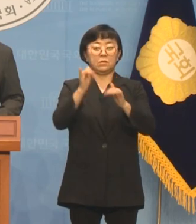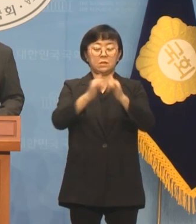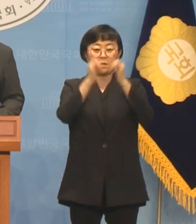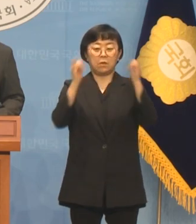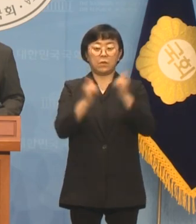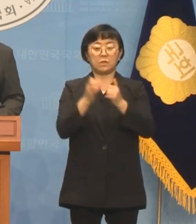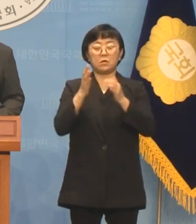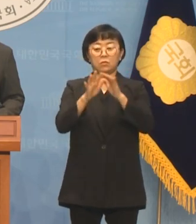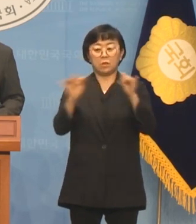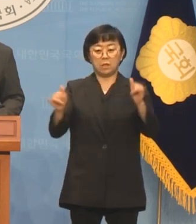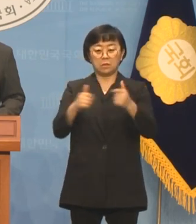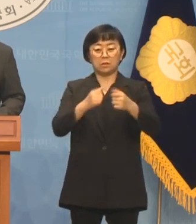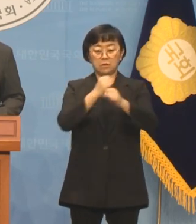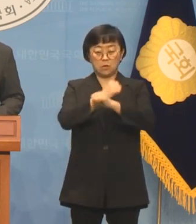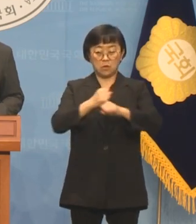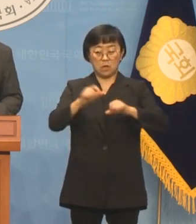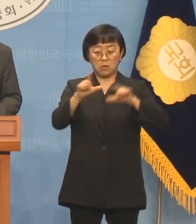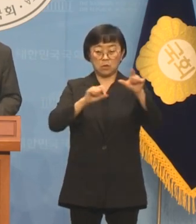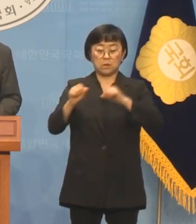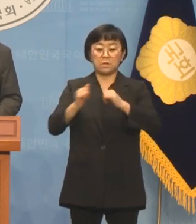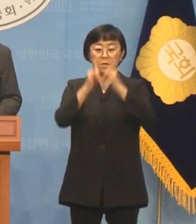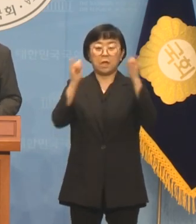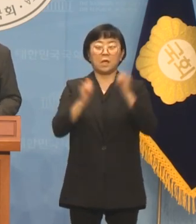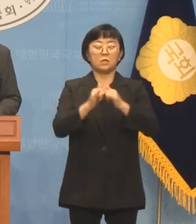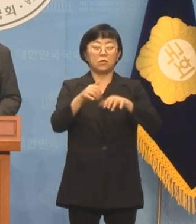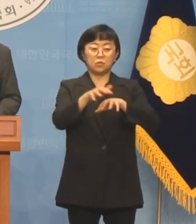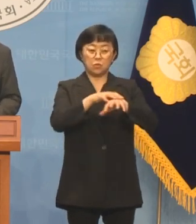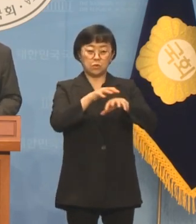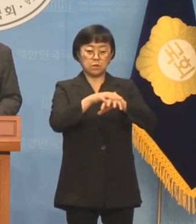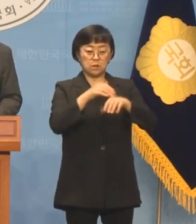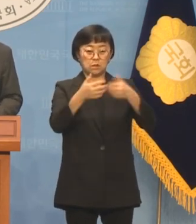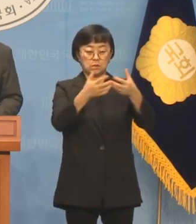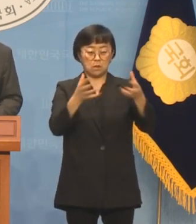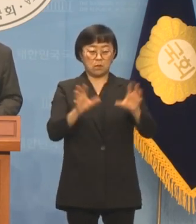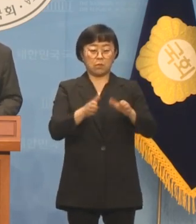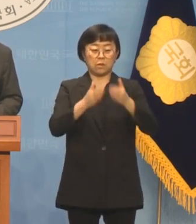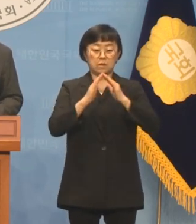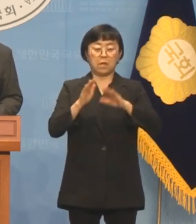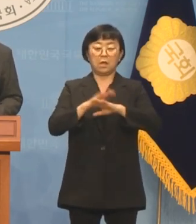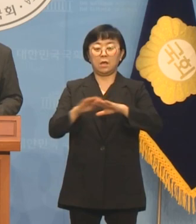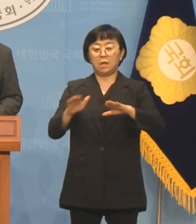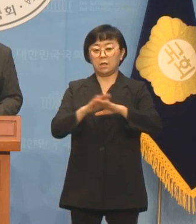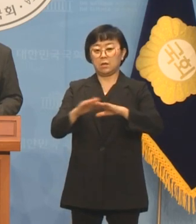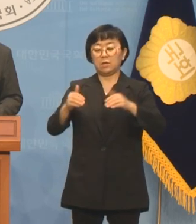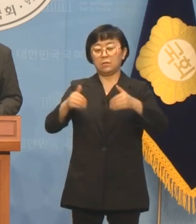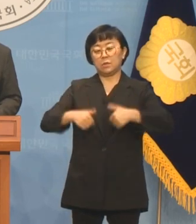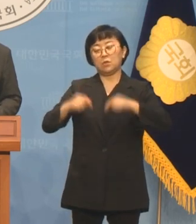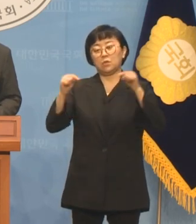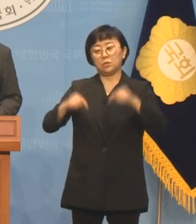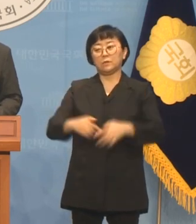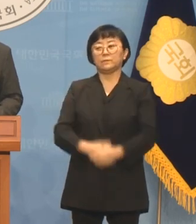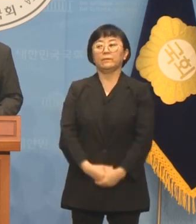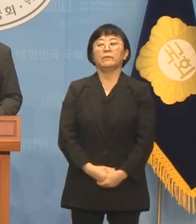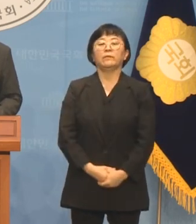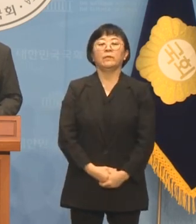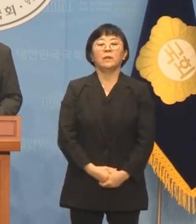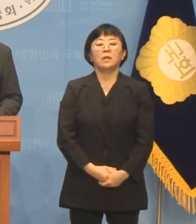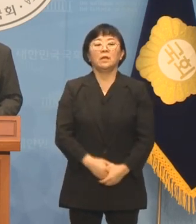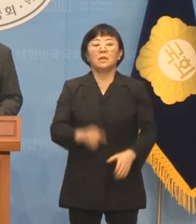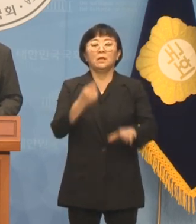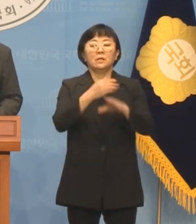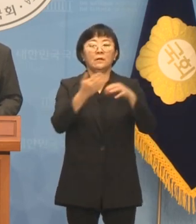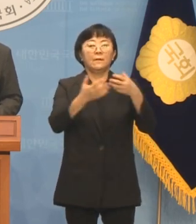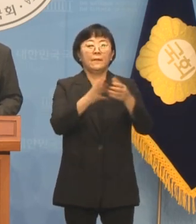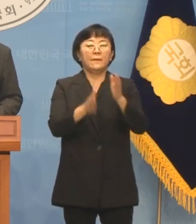등으로 폭넓게 구성한 사회적 기구를 조속히 설치해 의료계획을 더 폭넓게 논의해야 할 때입니다.